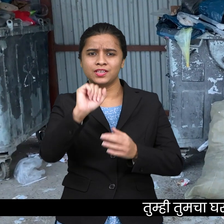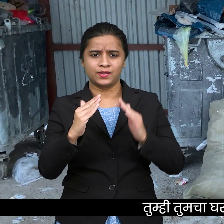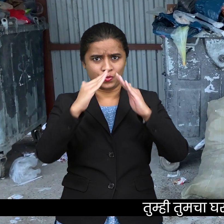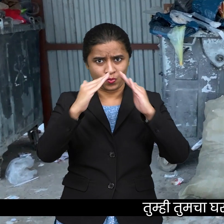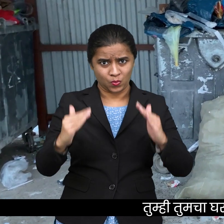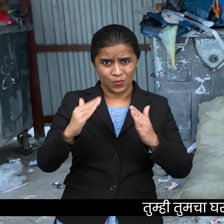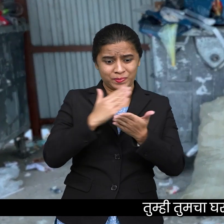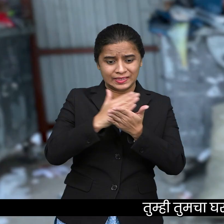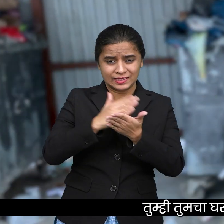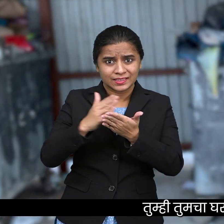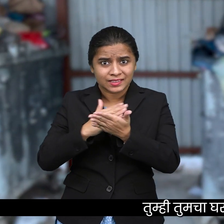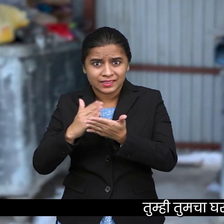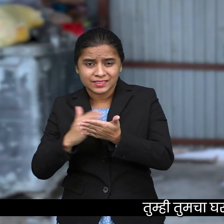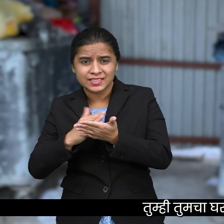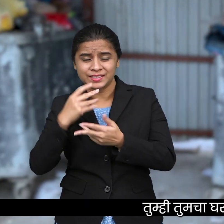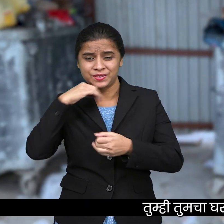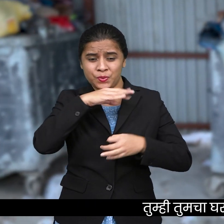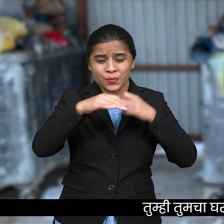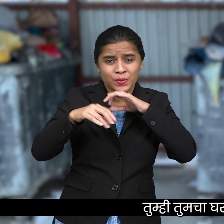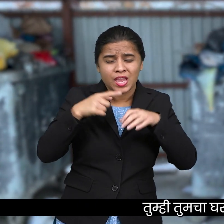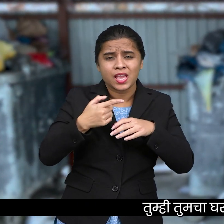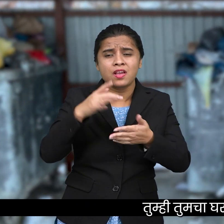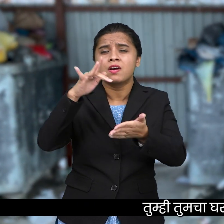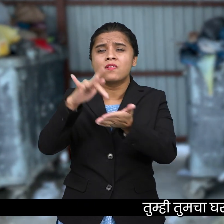तुम्ही तुमचा घरातील कचरा कुठे टाकता?